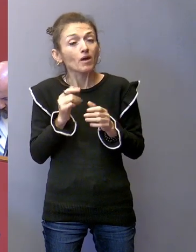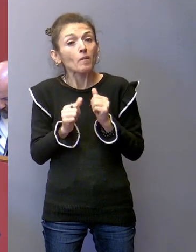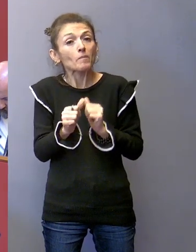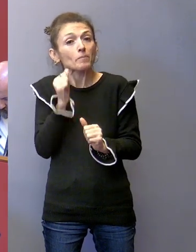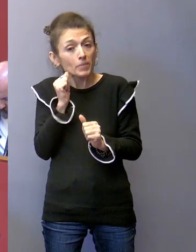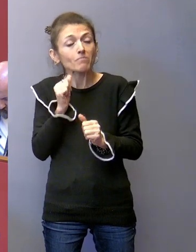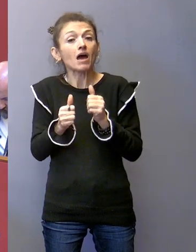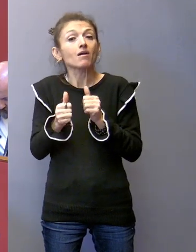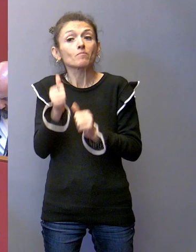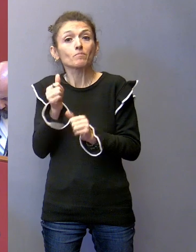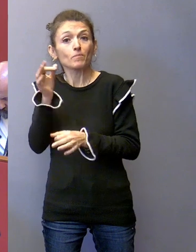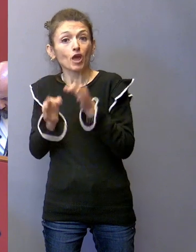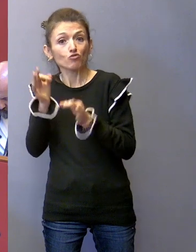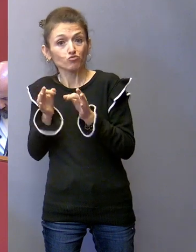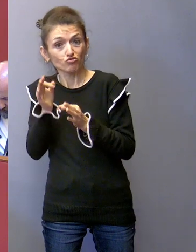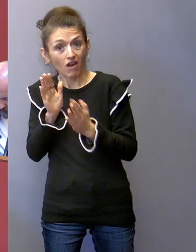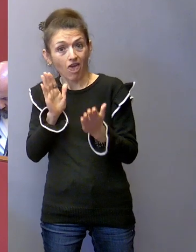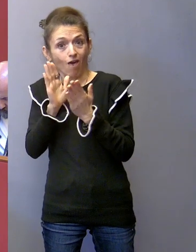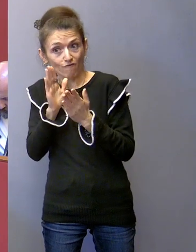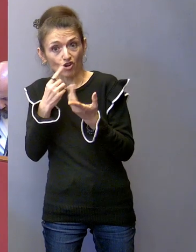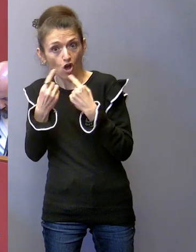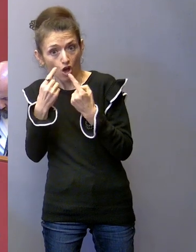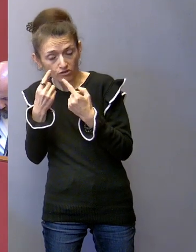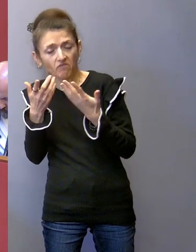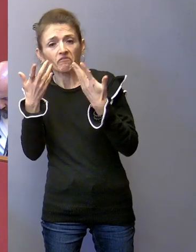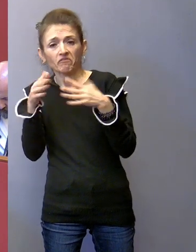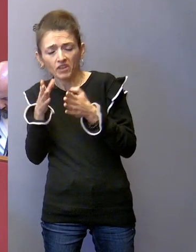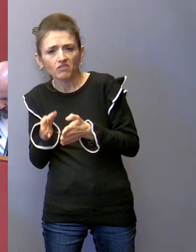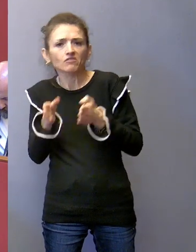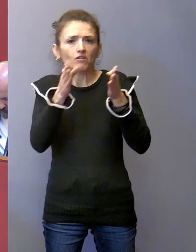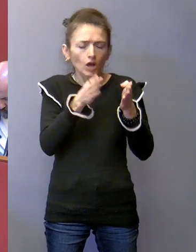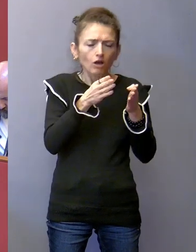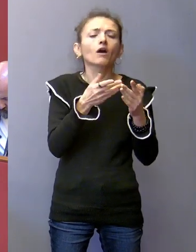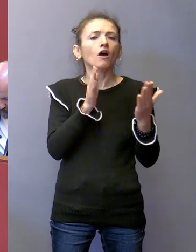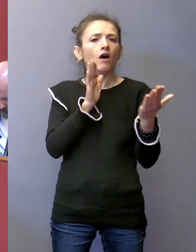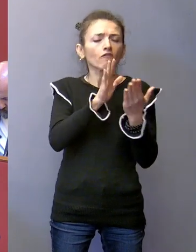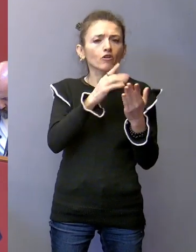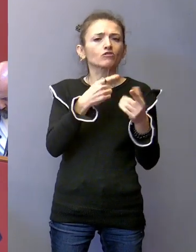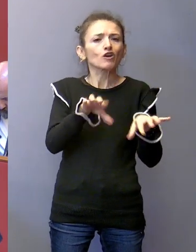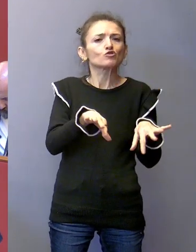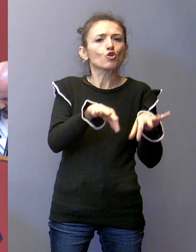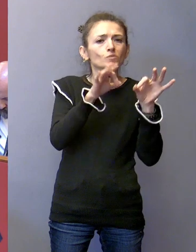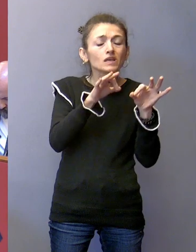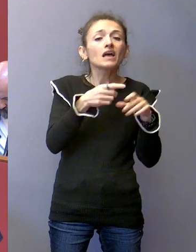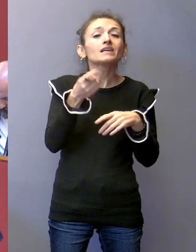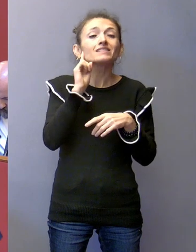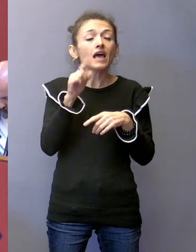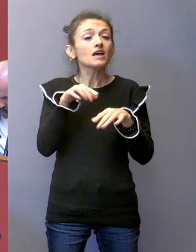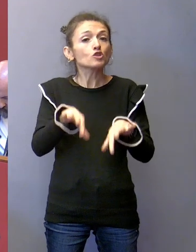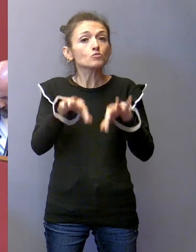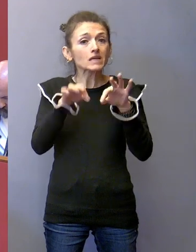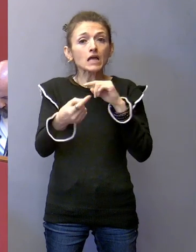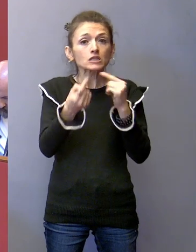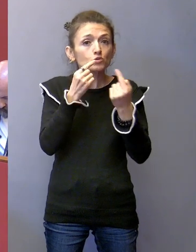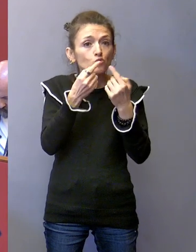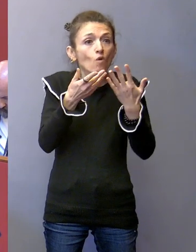la questione pregiudiziale e poi dopo eventualmente passare alla sospensiva È chiaro che se avessimo già affrontato la discussione sulla sospensiva